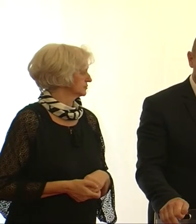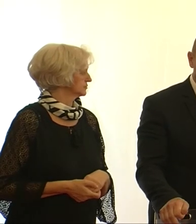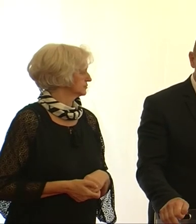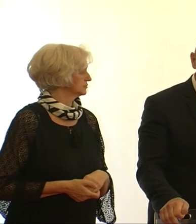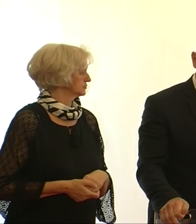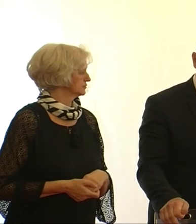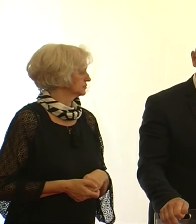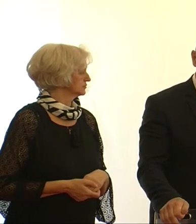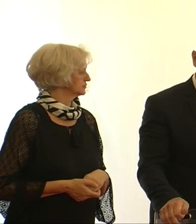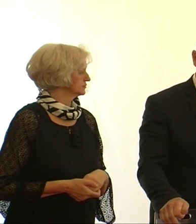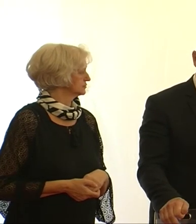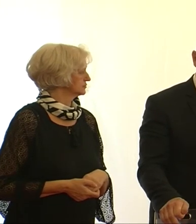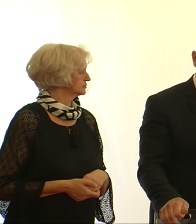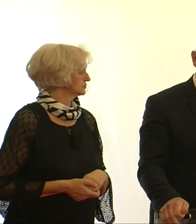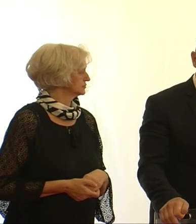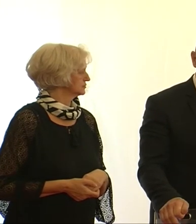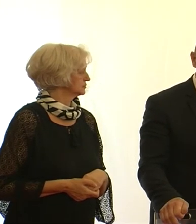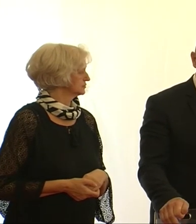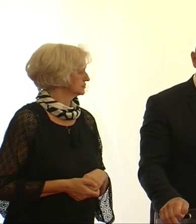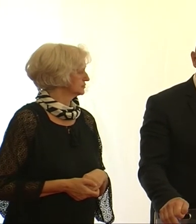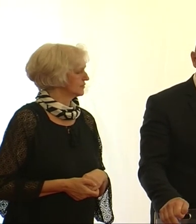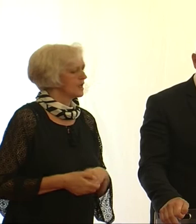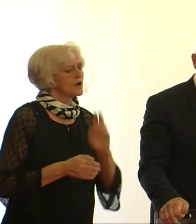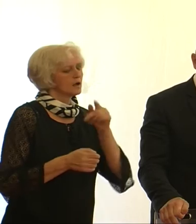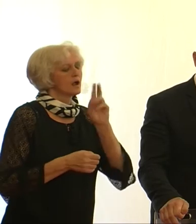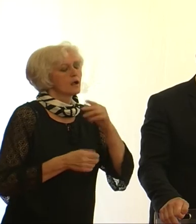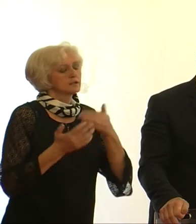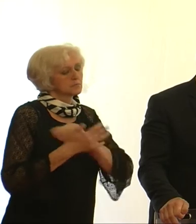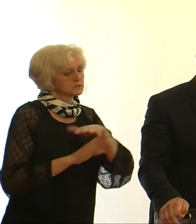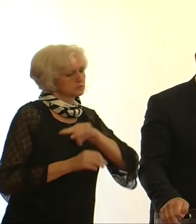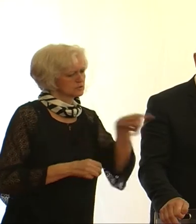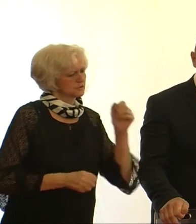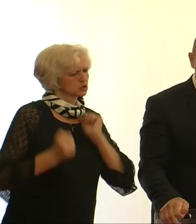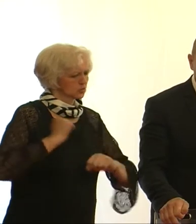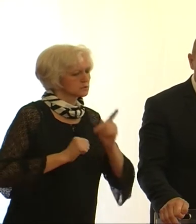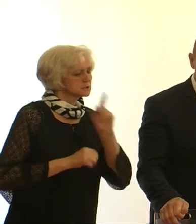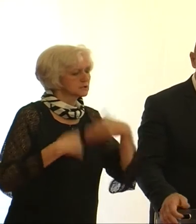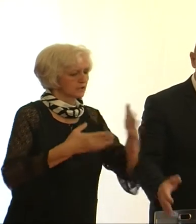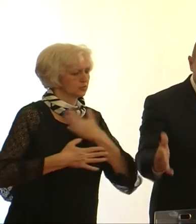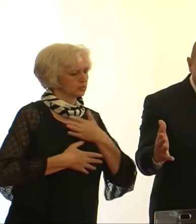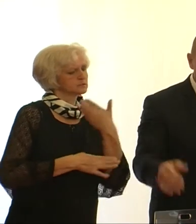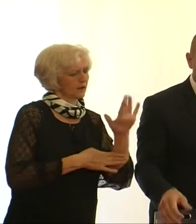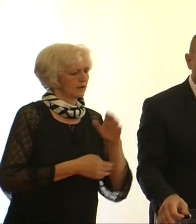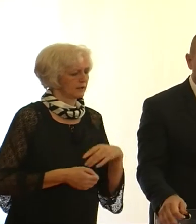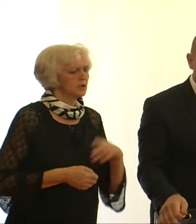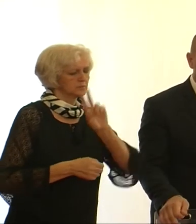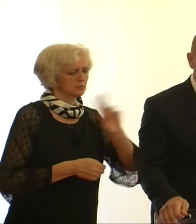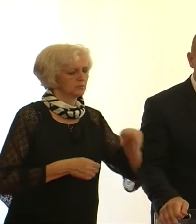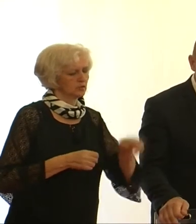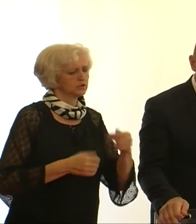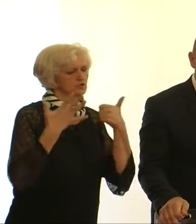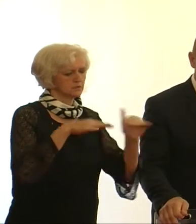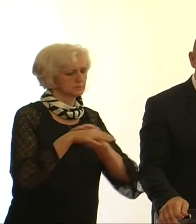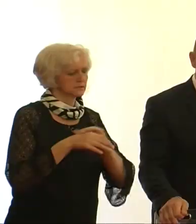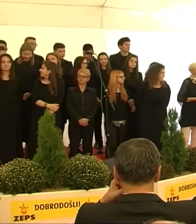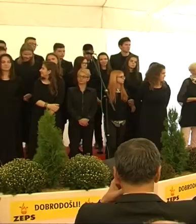Tuzle, Bosna i Hercegovina će u roku od 6 mjeseci postati bogatija puno više nego što je sada i nećemo imati sajam od 508 izlagača nego od preko